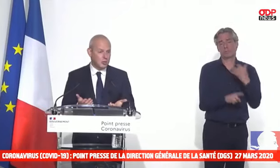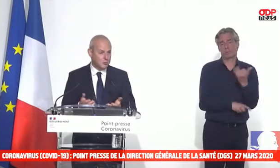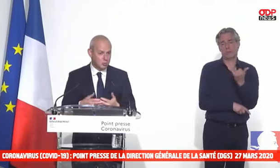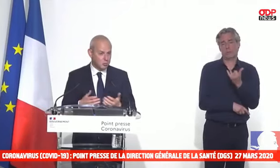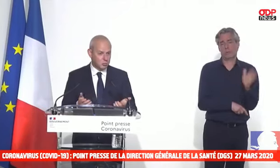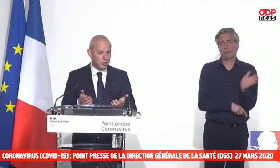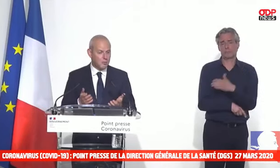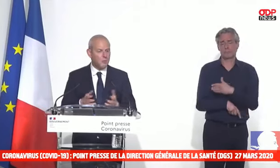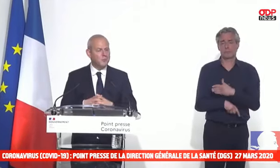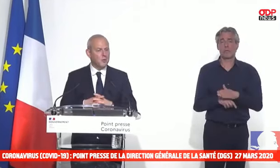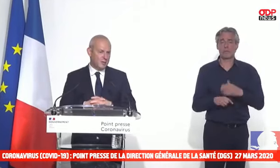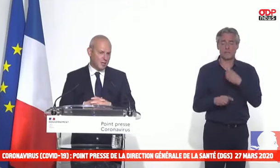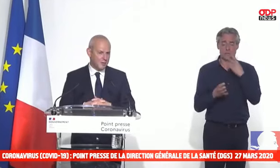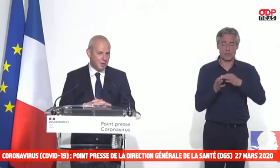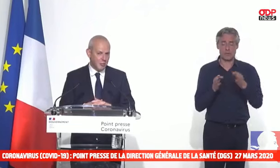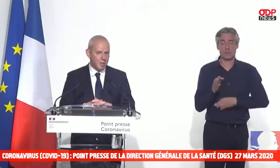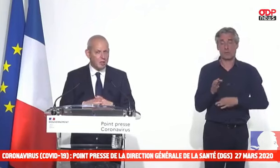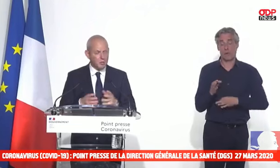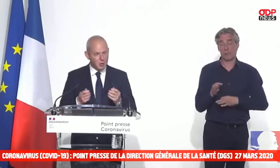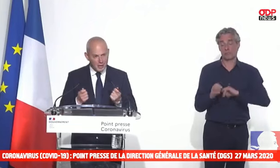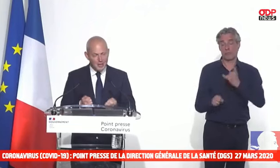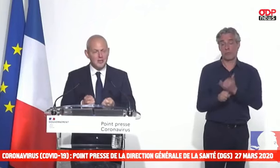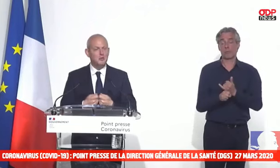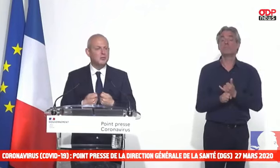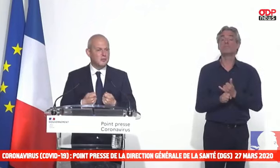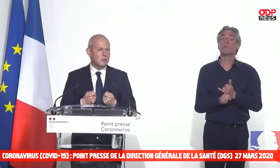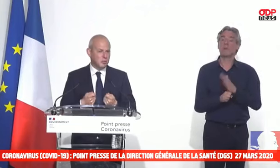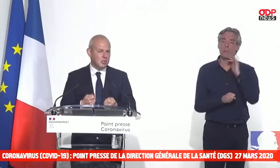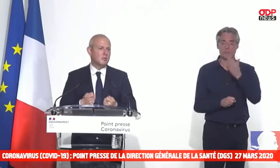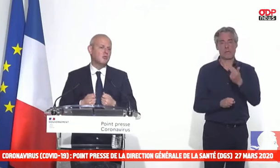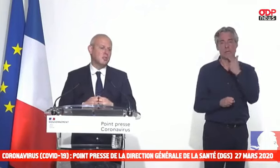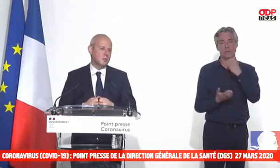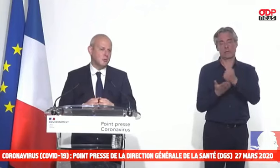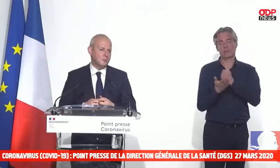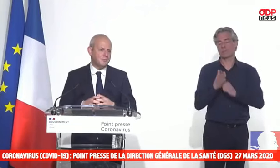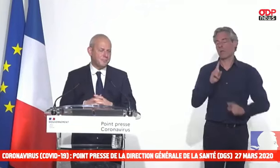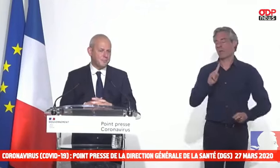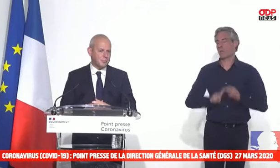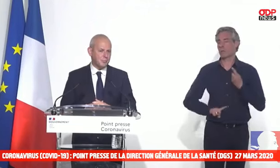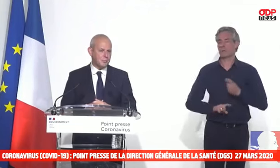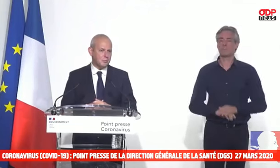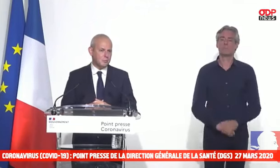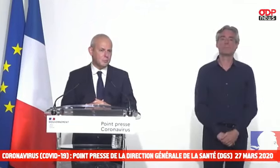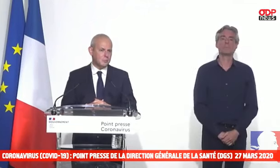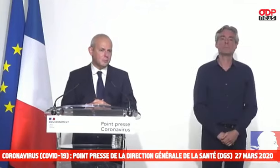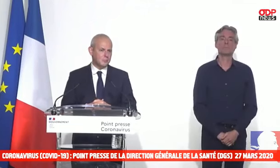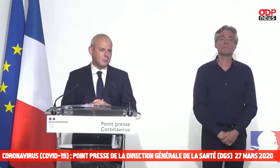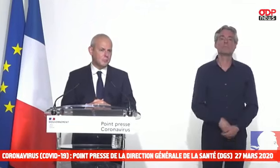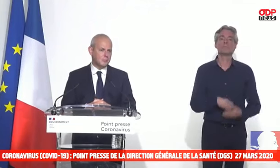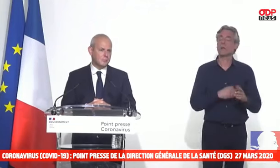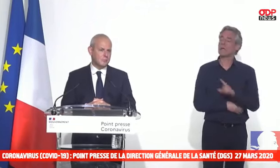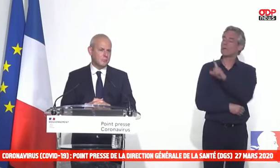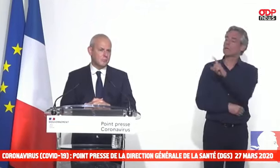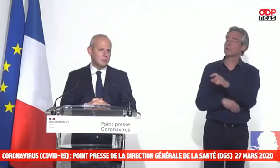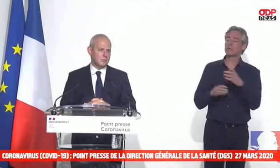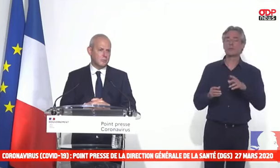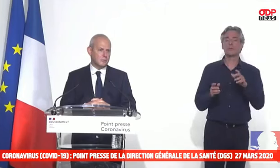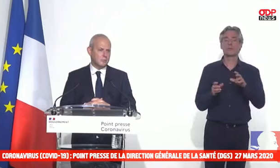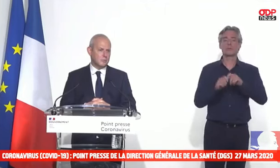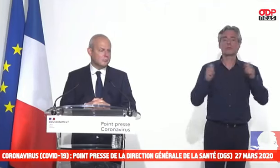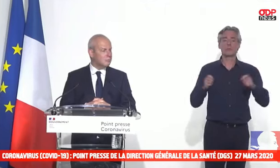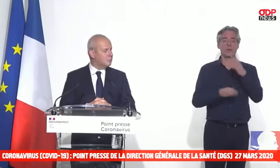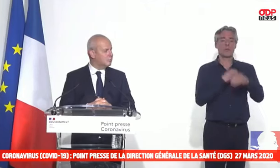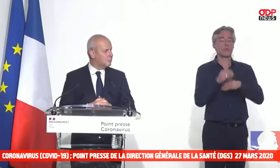quelque chose d'important. Une question du Monde pour Madame Chaise. A-t-on identifié des hôpitaux ou des communes où les morgues